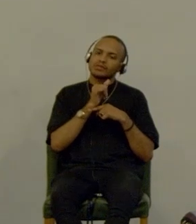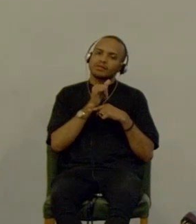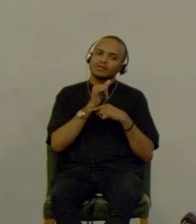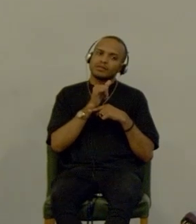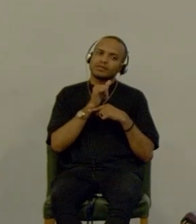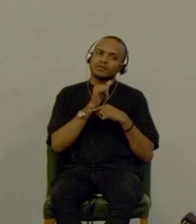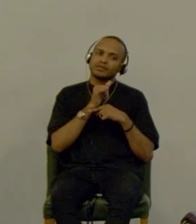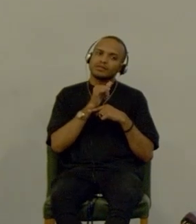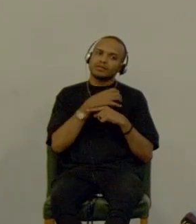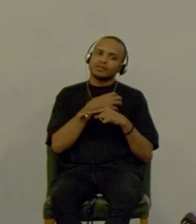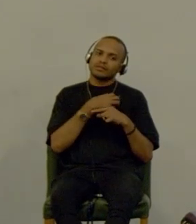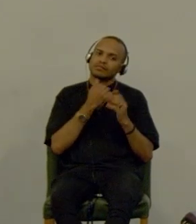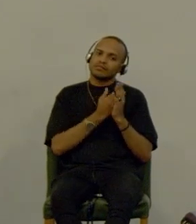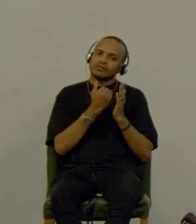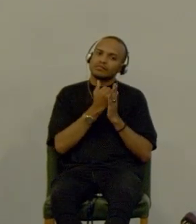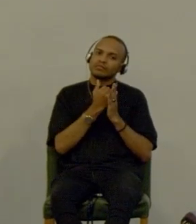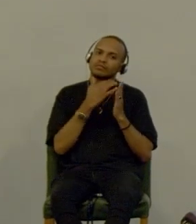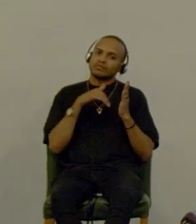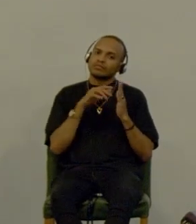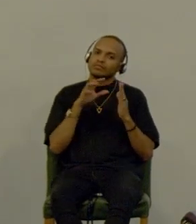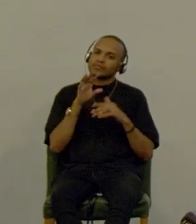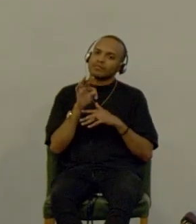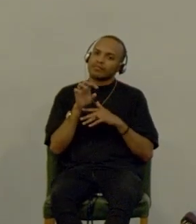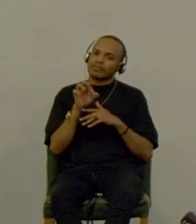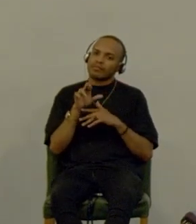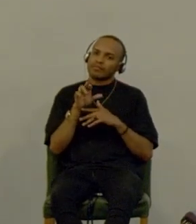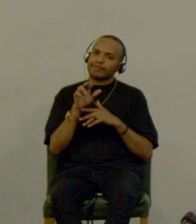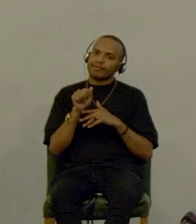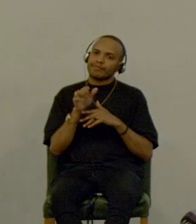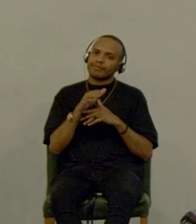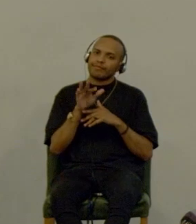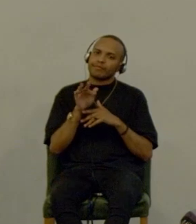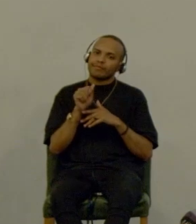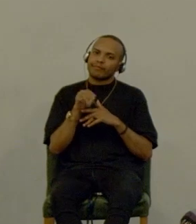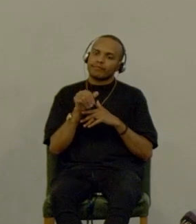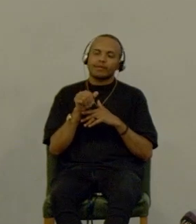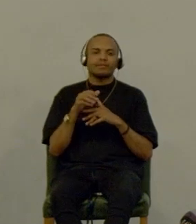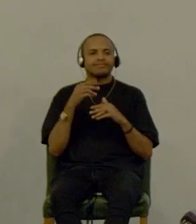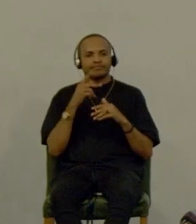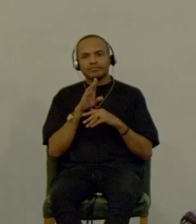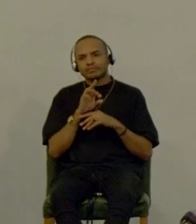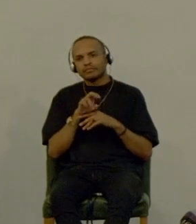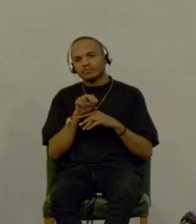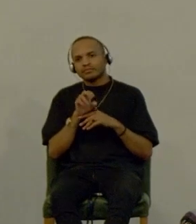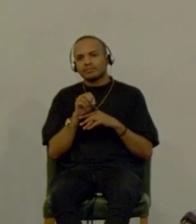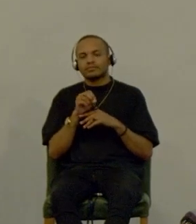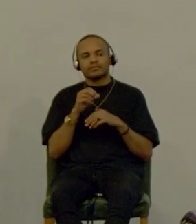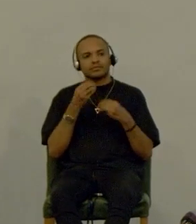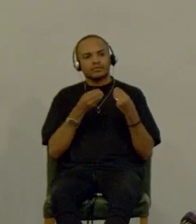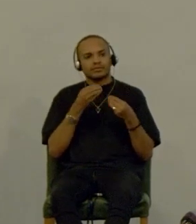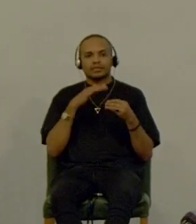de Terraforma. Et ça, c'est Bruno qui est en train de jouer Moving Earth au Théâtre des Amandiers. Et vous